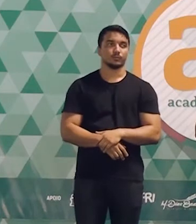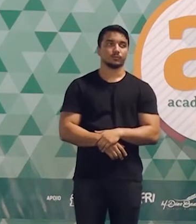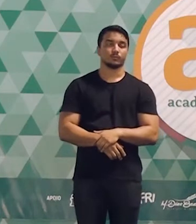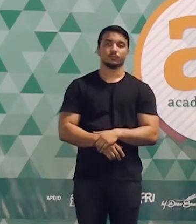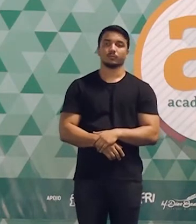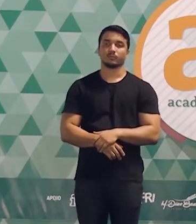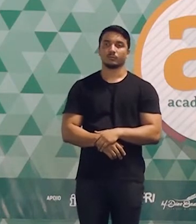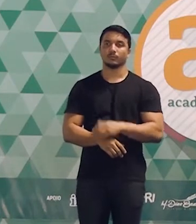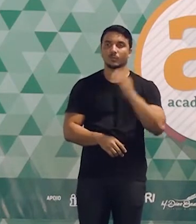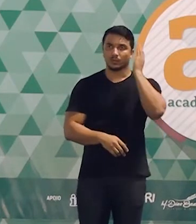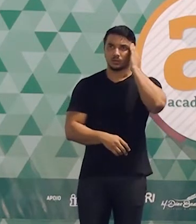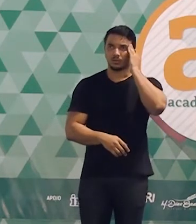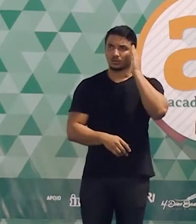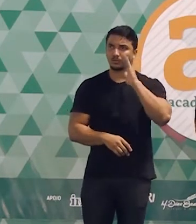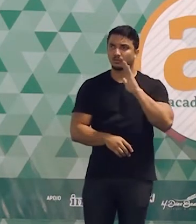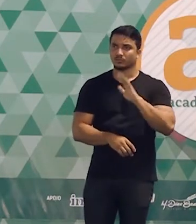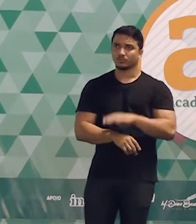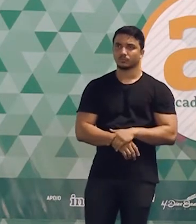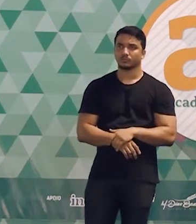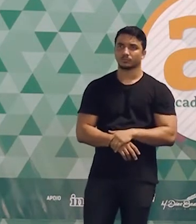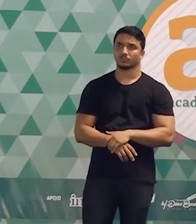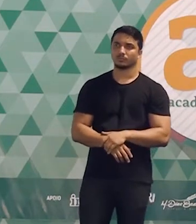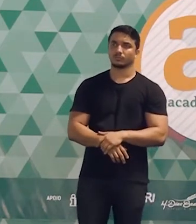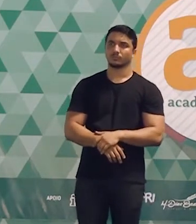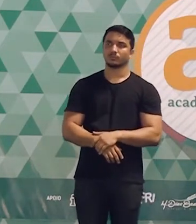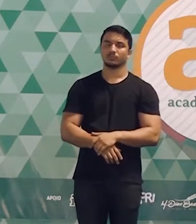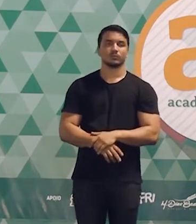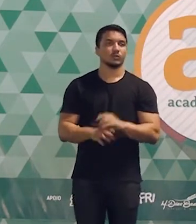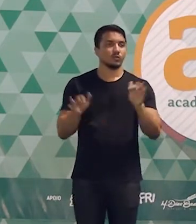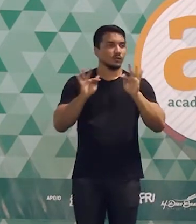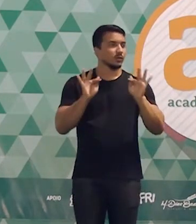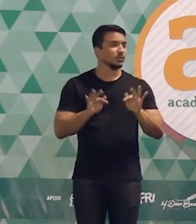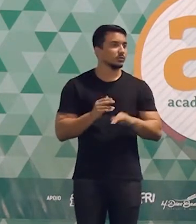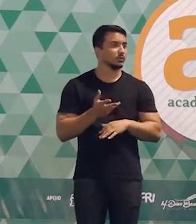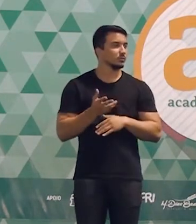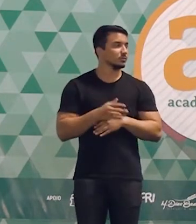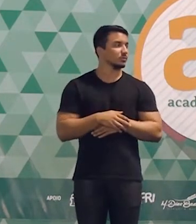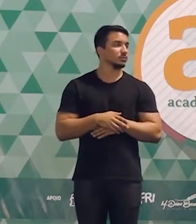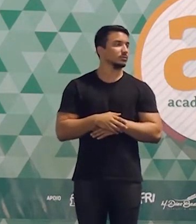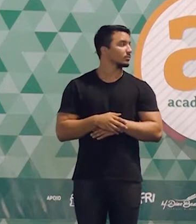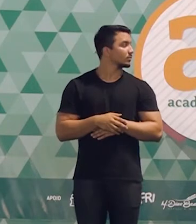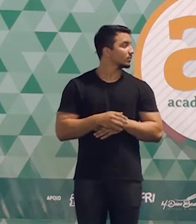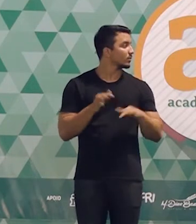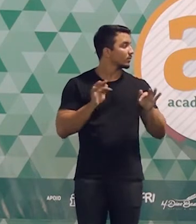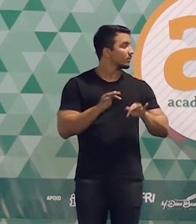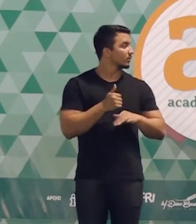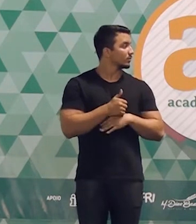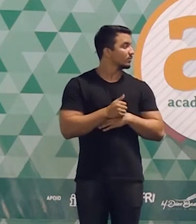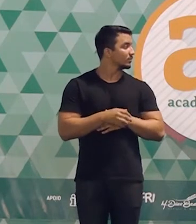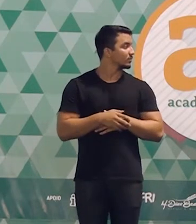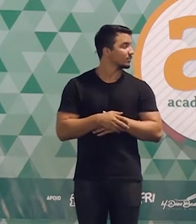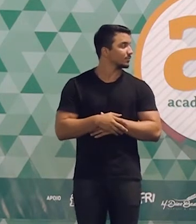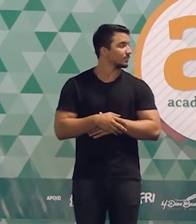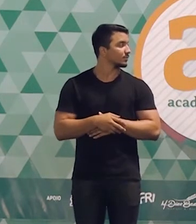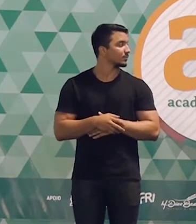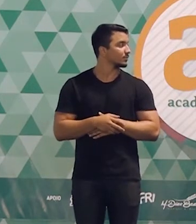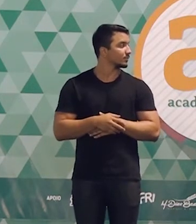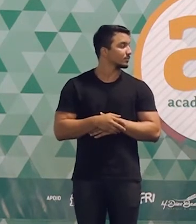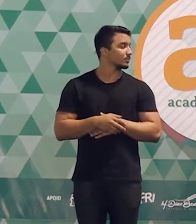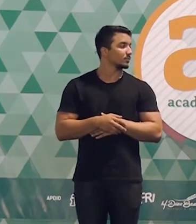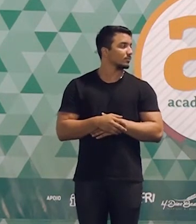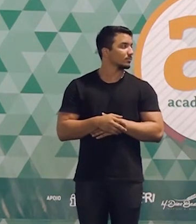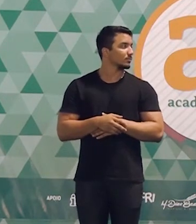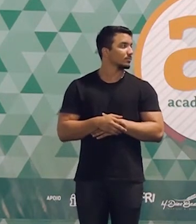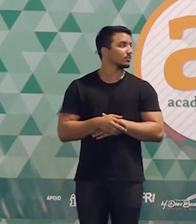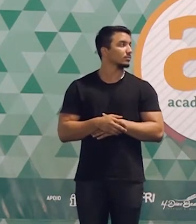Estão entendendo o que eu estou falando? Estão percebendo? Estão felizes? Está feliz, amiga, você? Cara dele